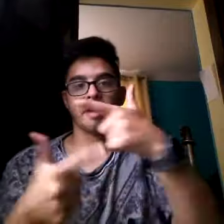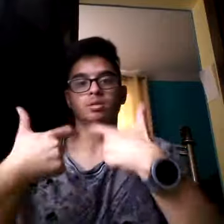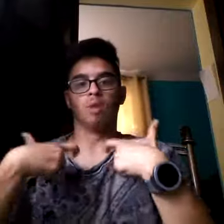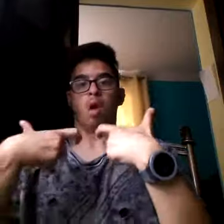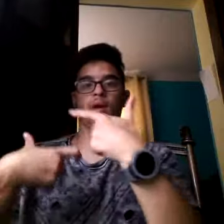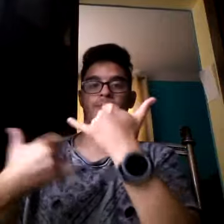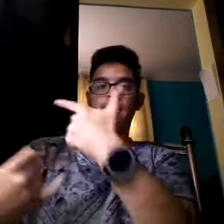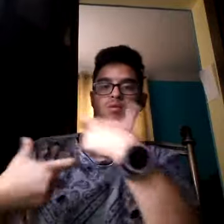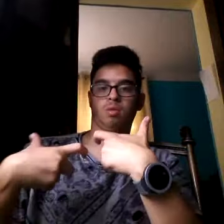ducks.